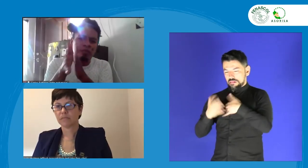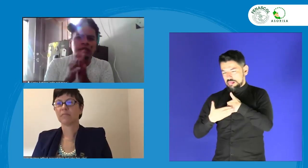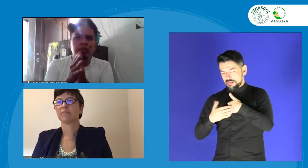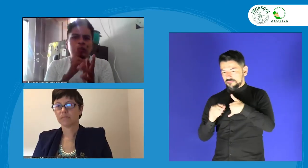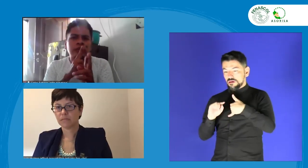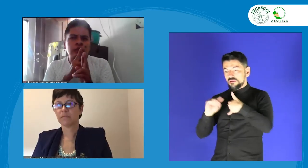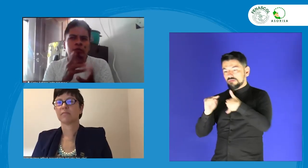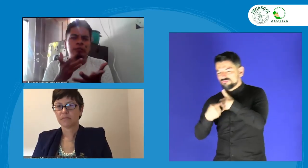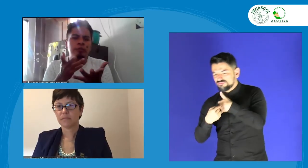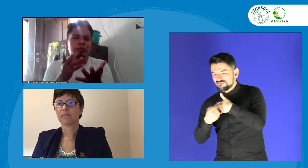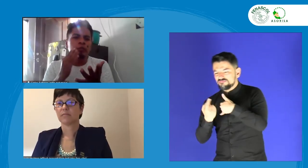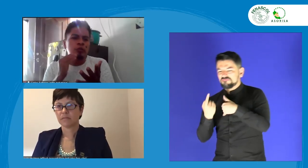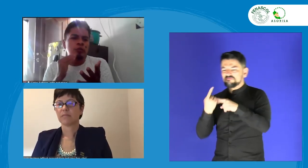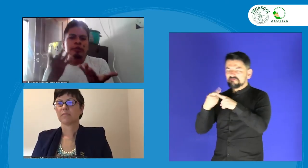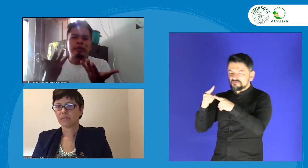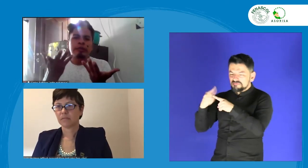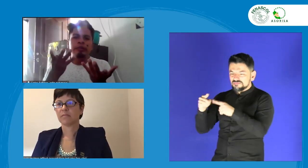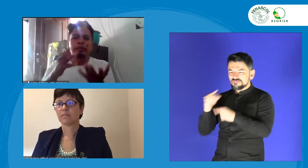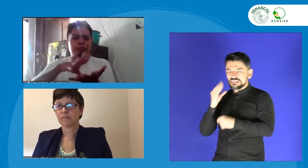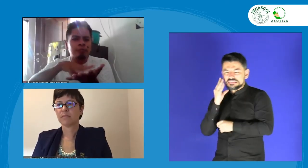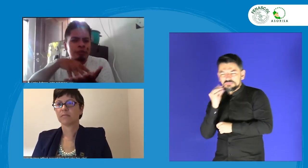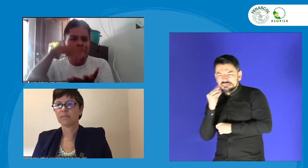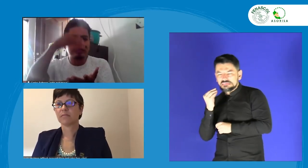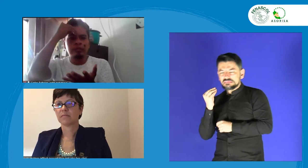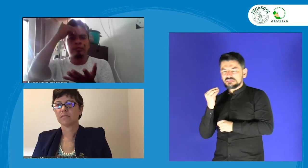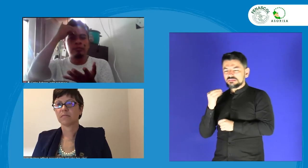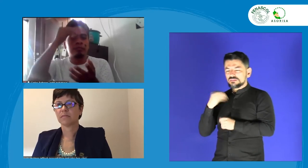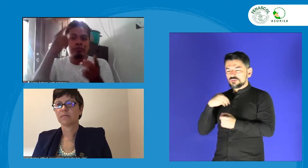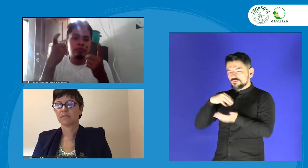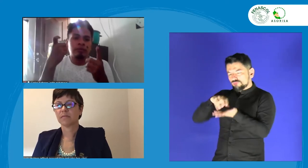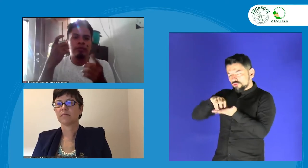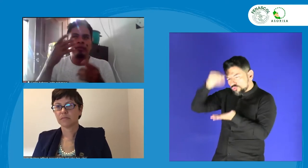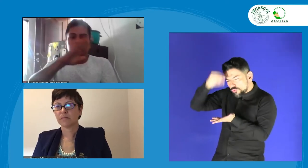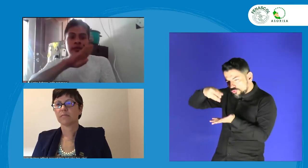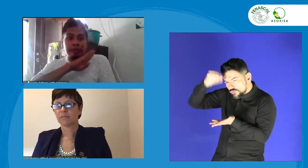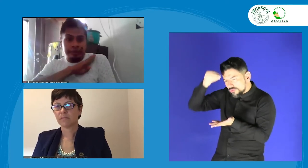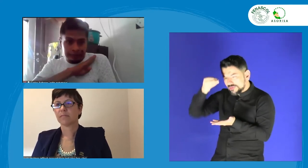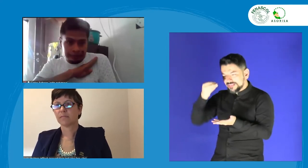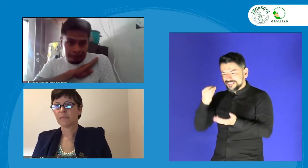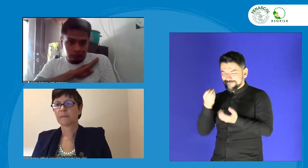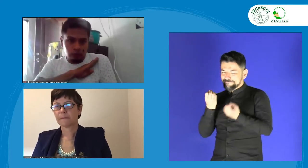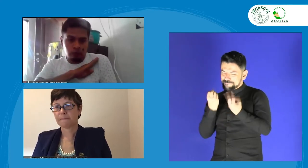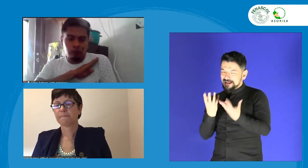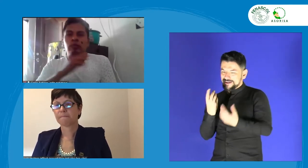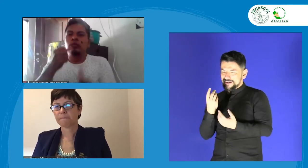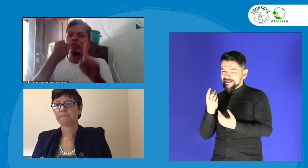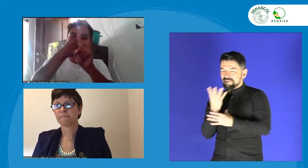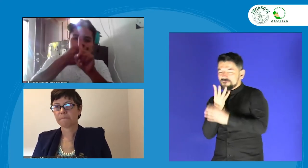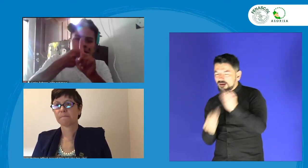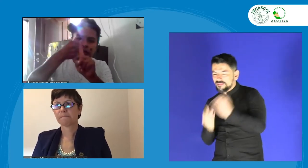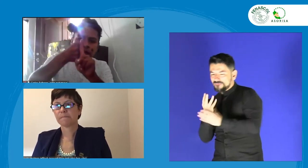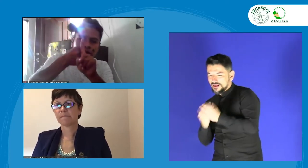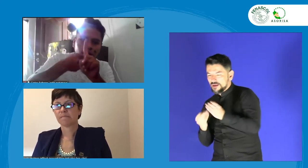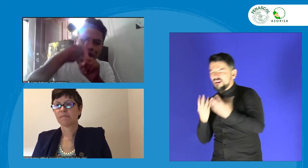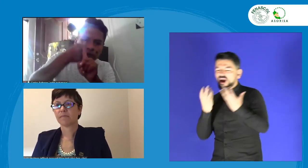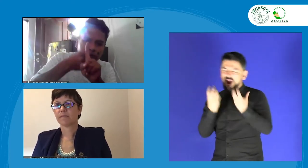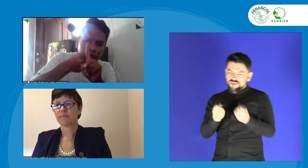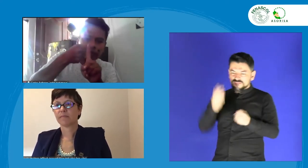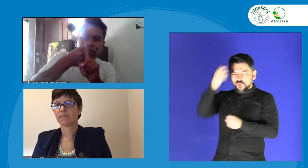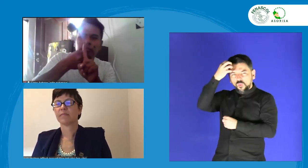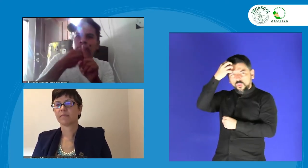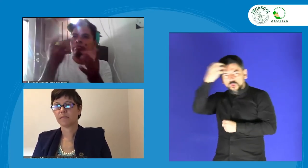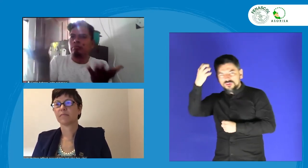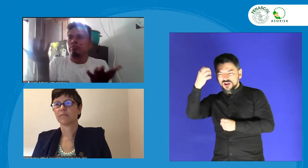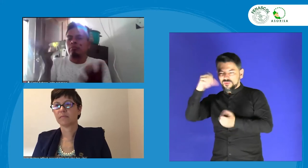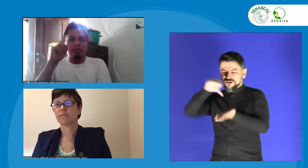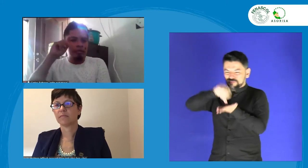Colombia también. ¿Qué es lo que pasa? Nosotros aquí, pues hace falta atención del gobierno,